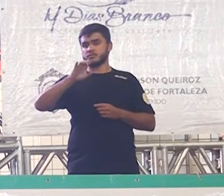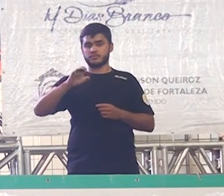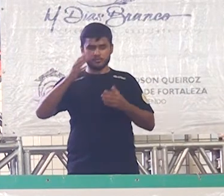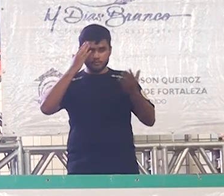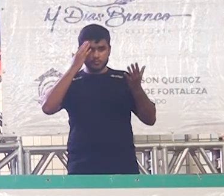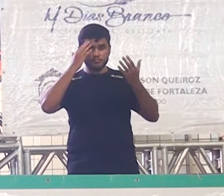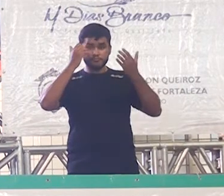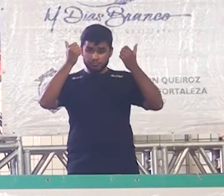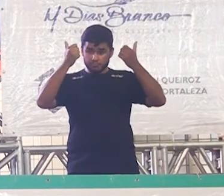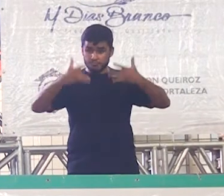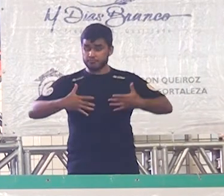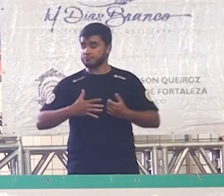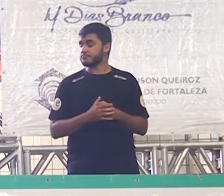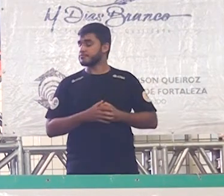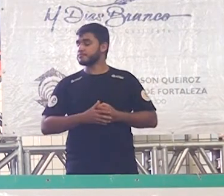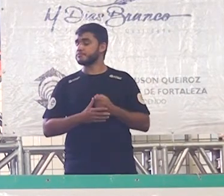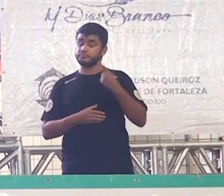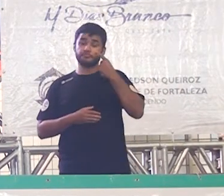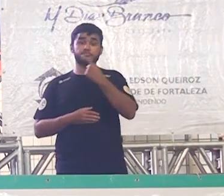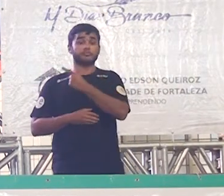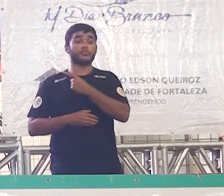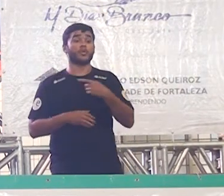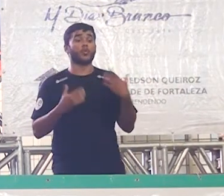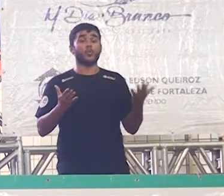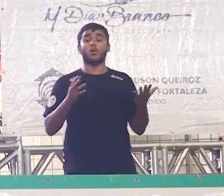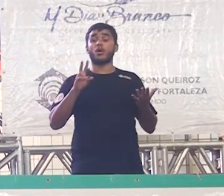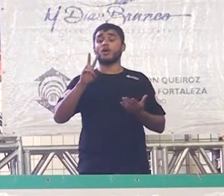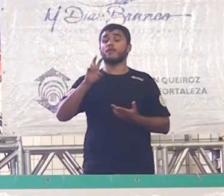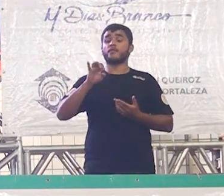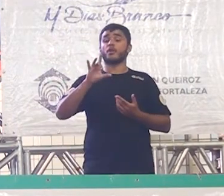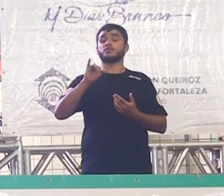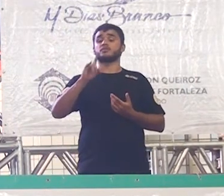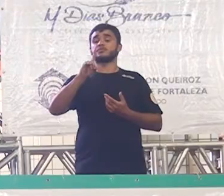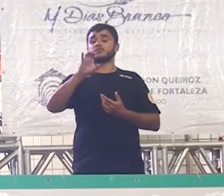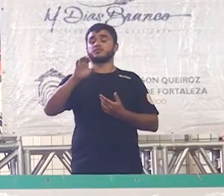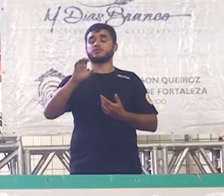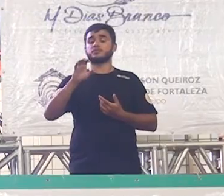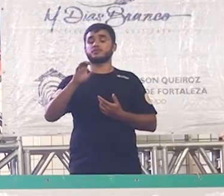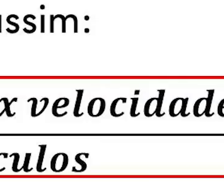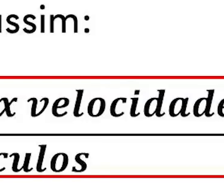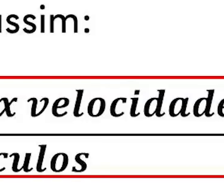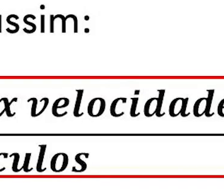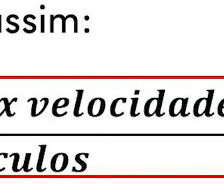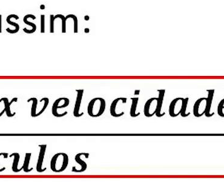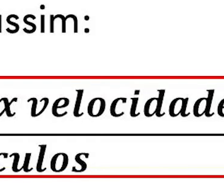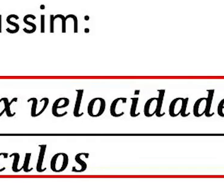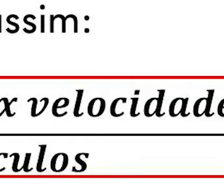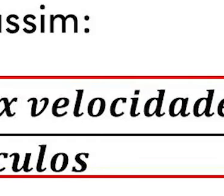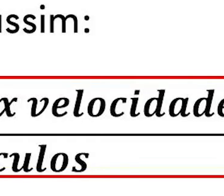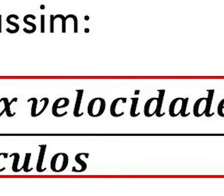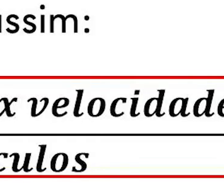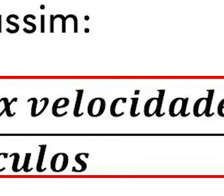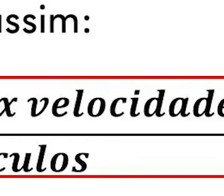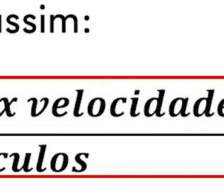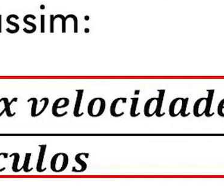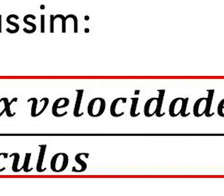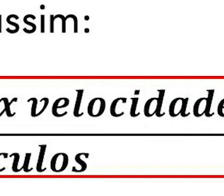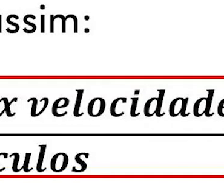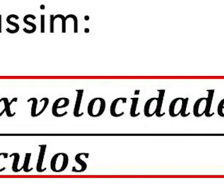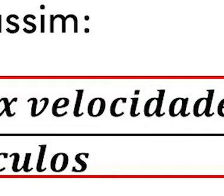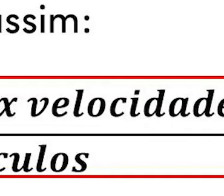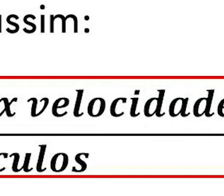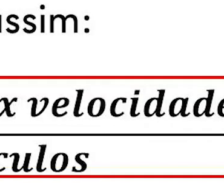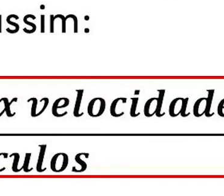velocidade variada. E aí eu vou te dizer que a velocidade média vai ser a média das velocidades. Vai ser o